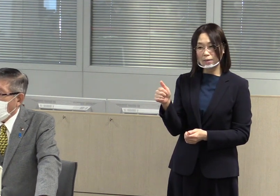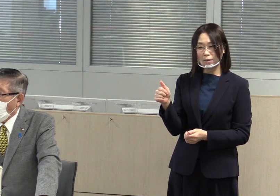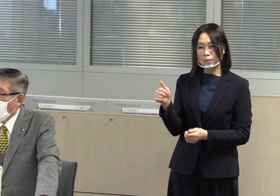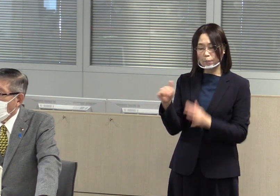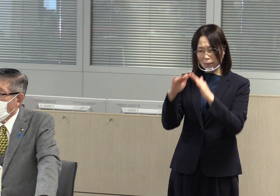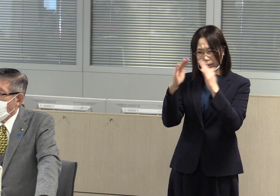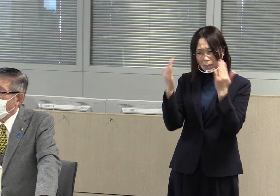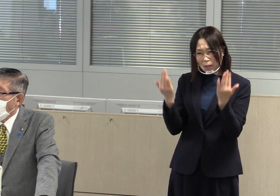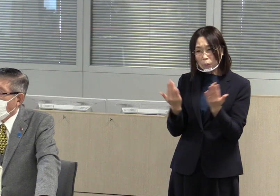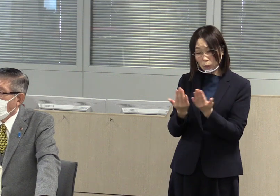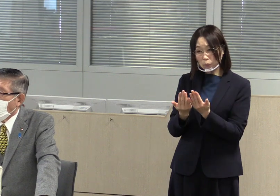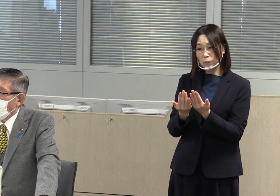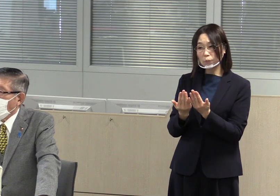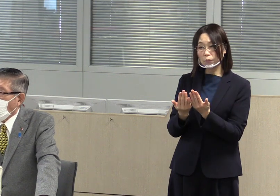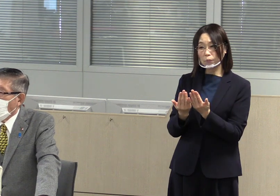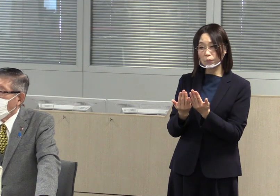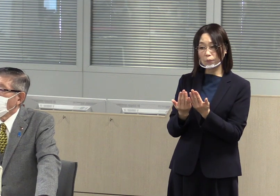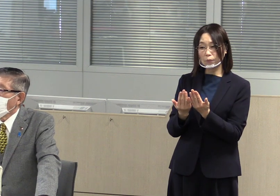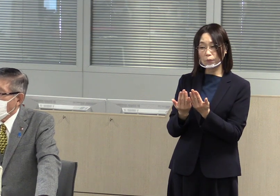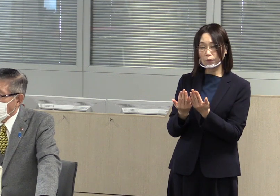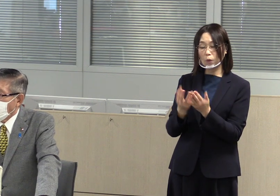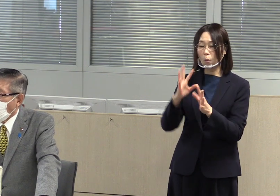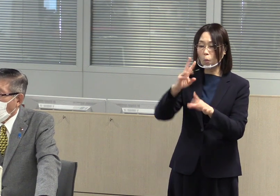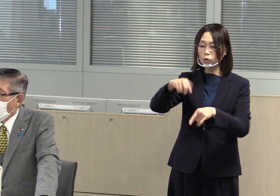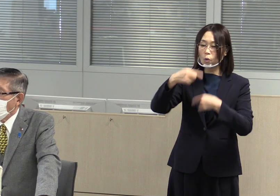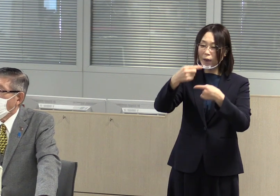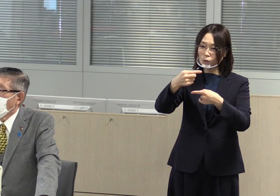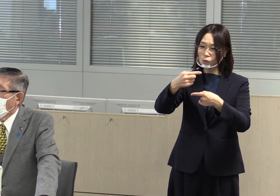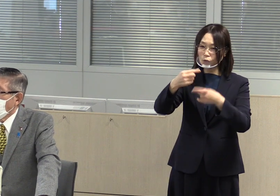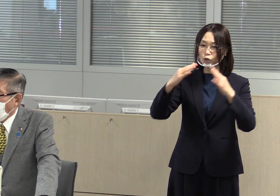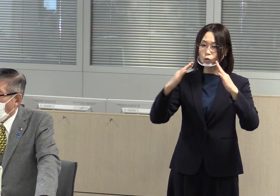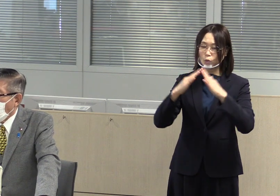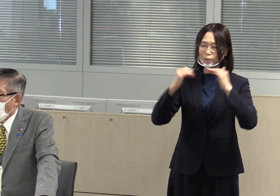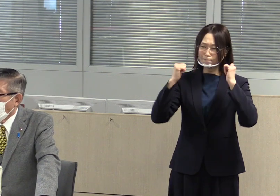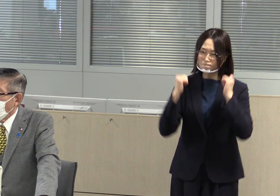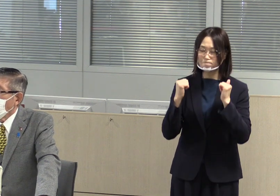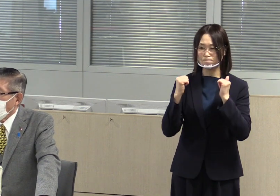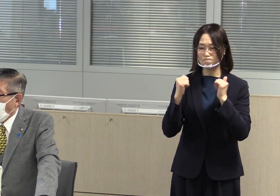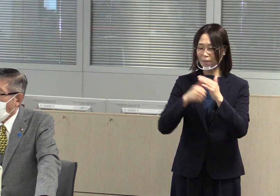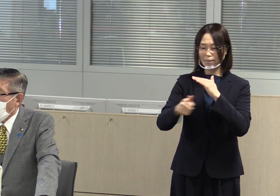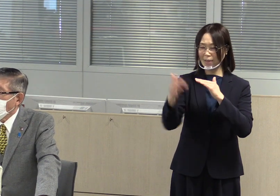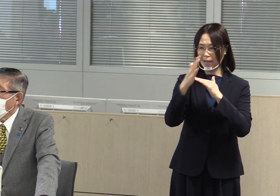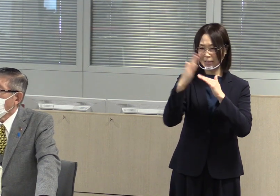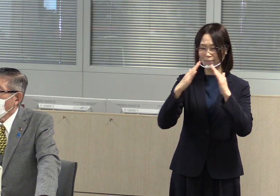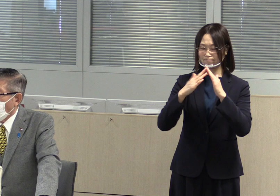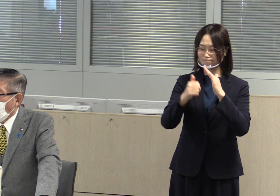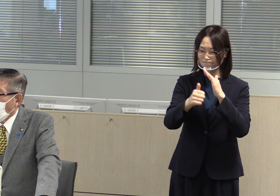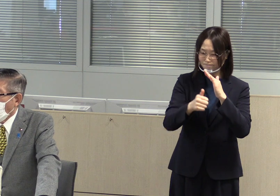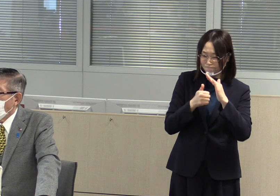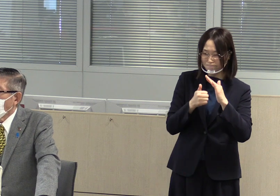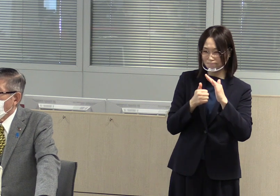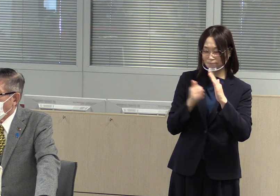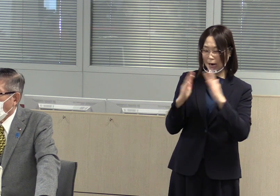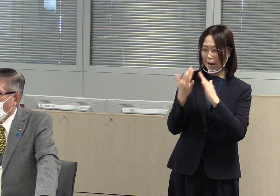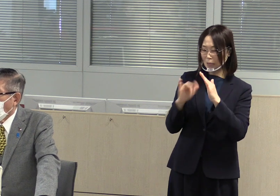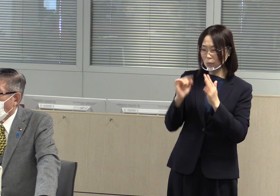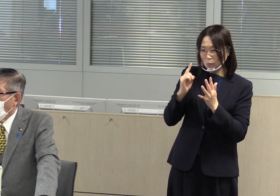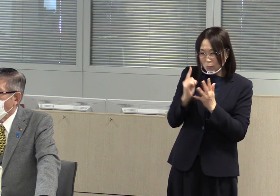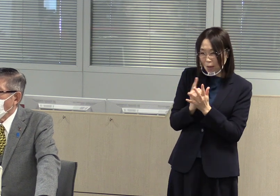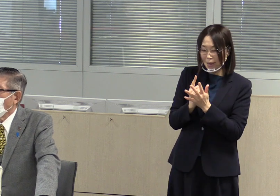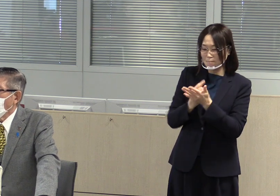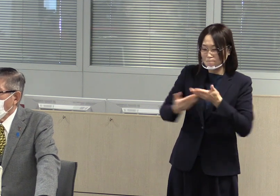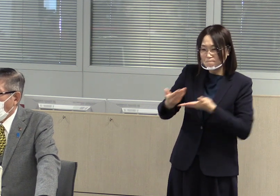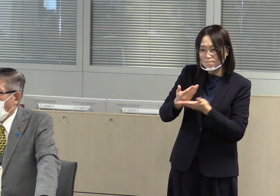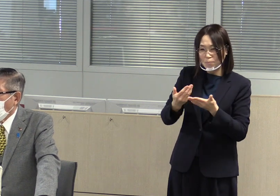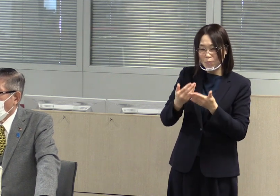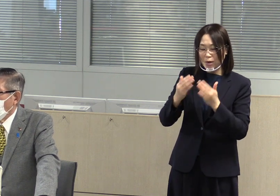全くね、このお正月にうちから出ないで、ほとんどね、家族以外と会ってないという、